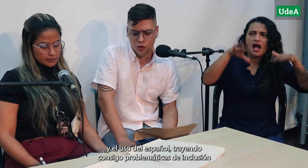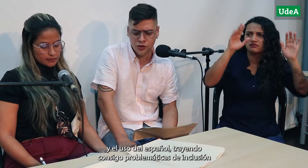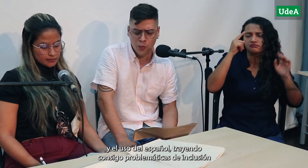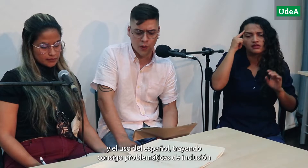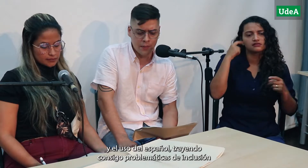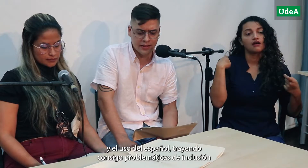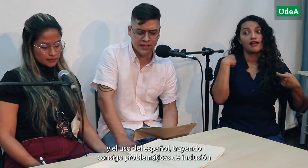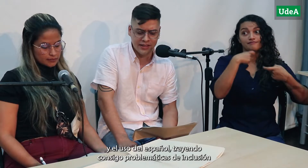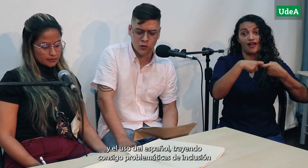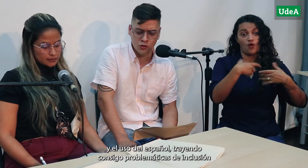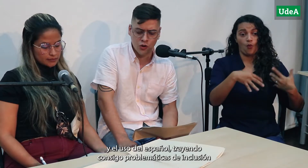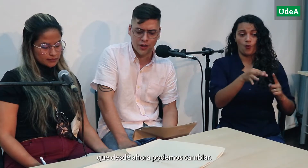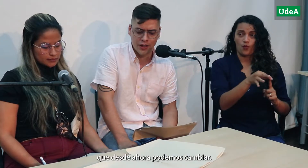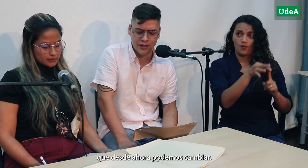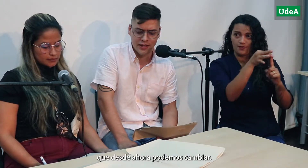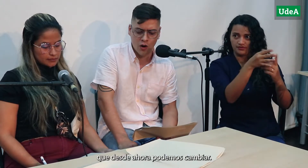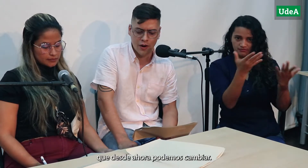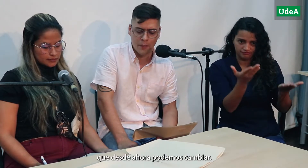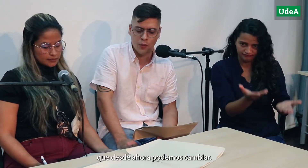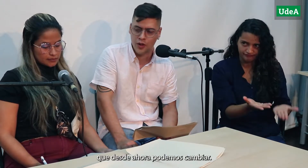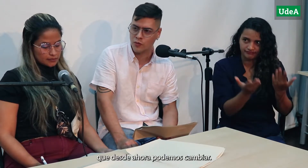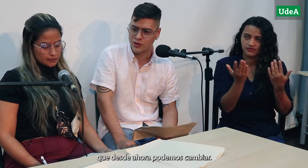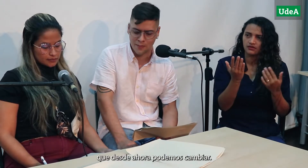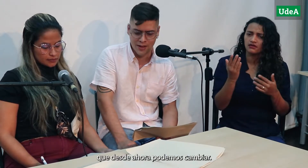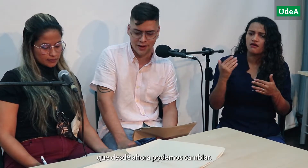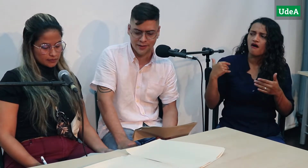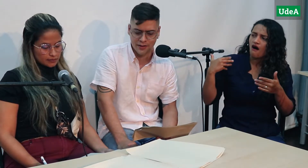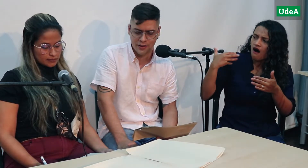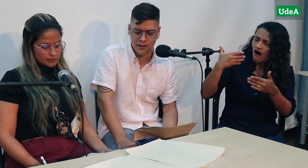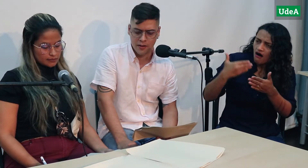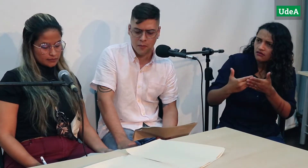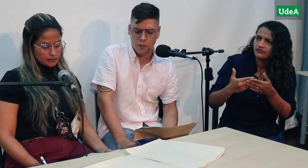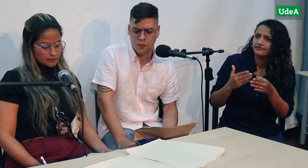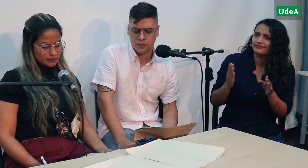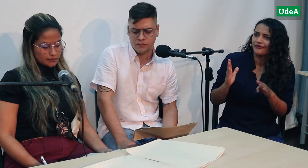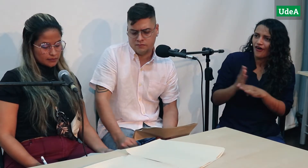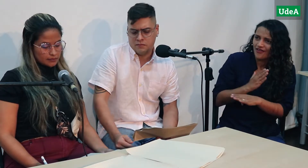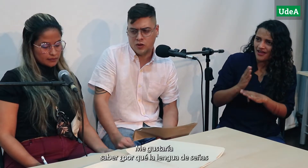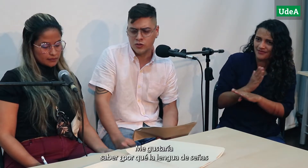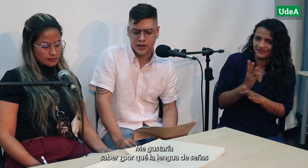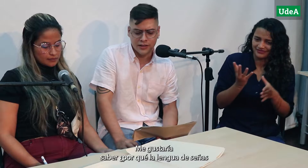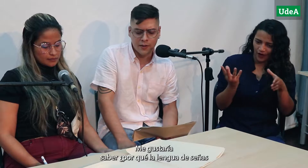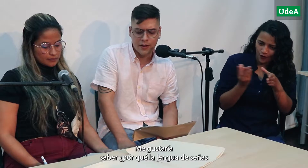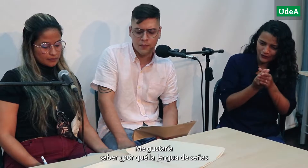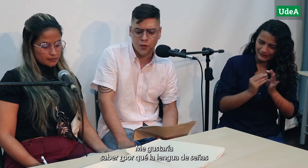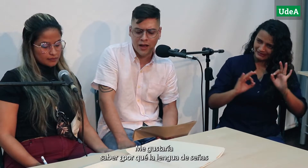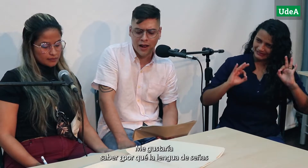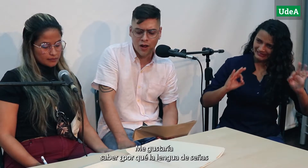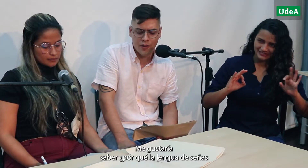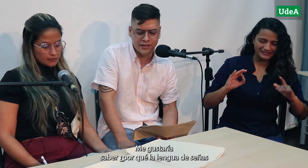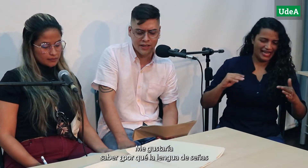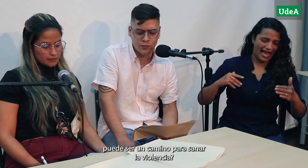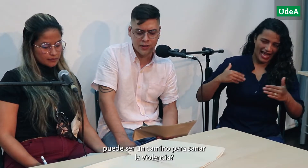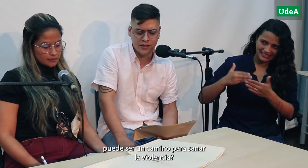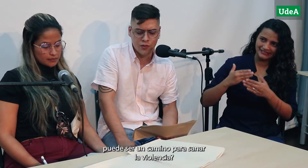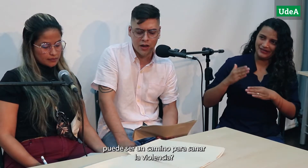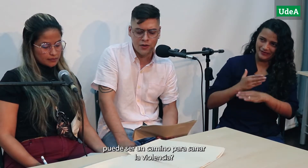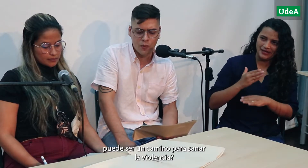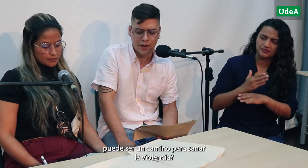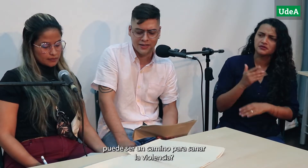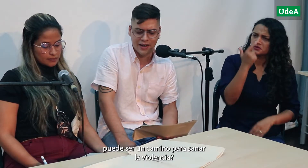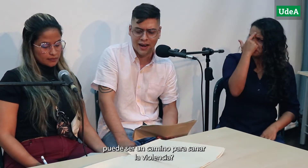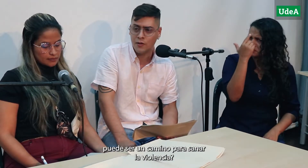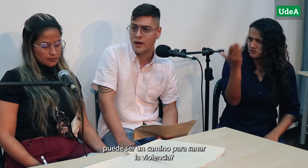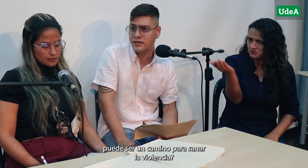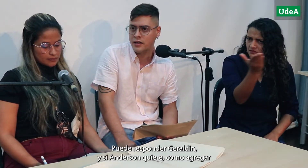trayendo consigo problemáticas de inclusión que desde ahora podemos cambiar. Me gustaría saber por qué la lengua de señas puede ser un